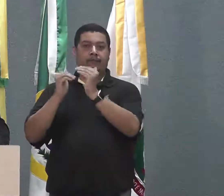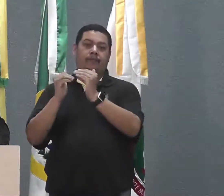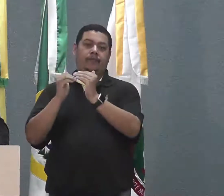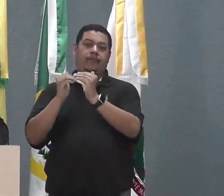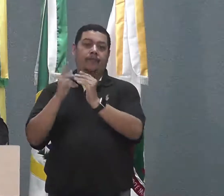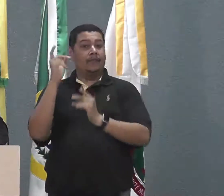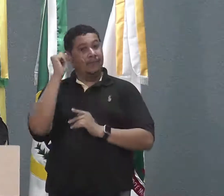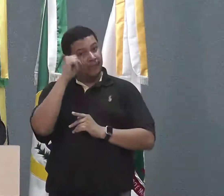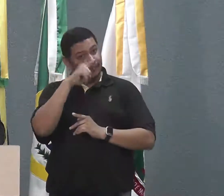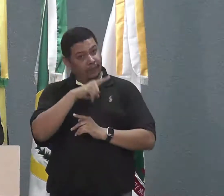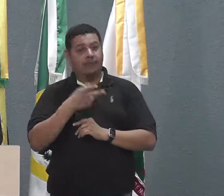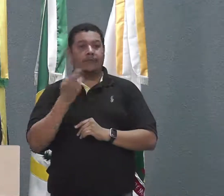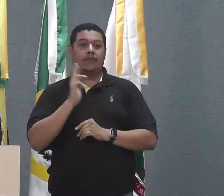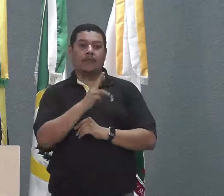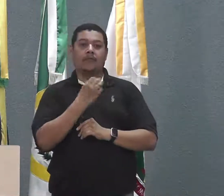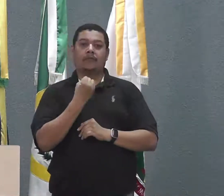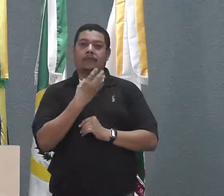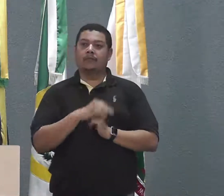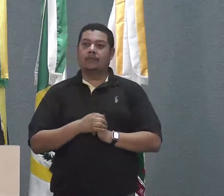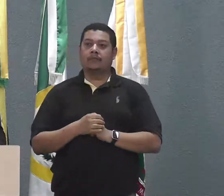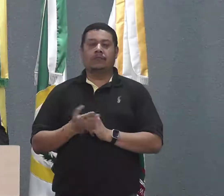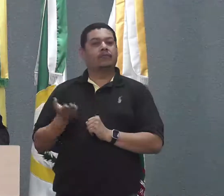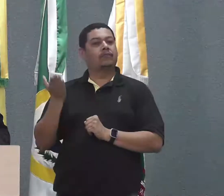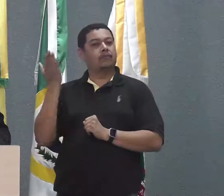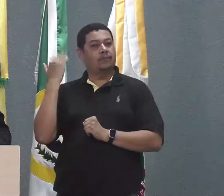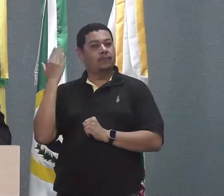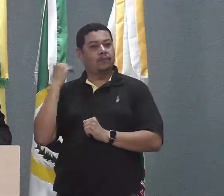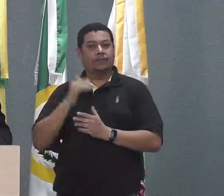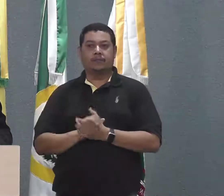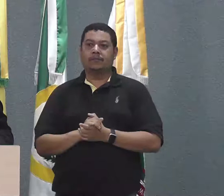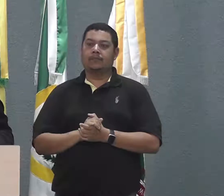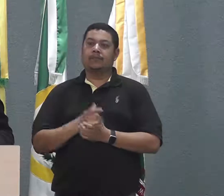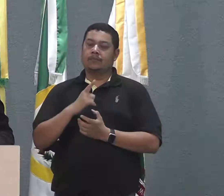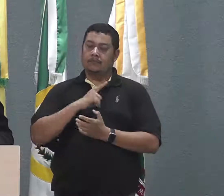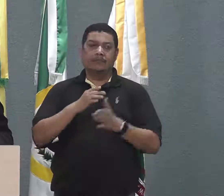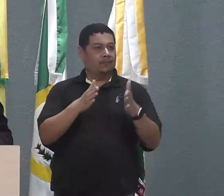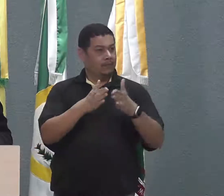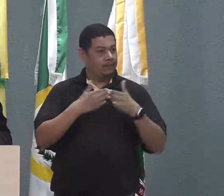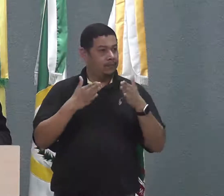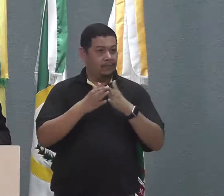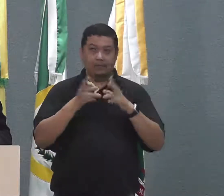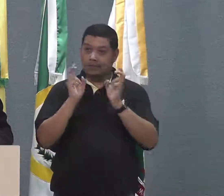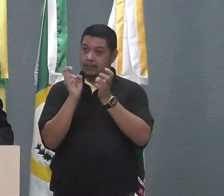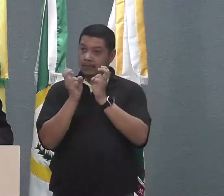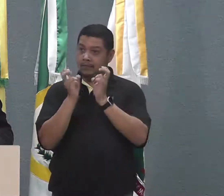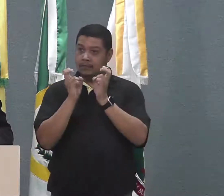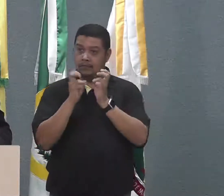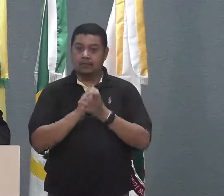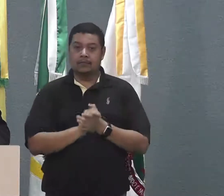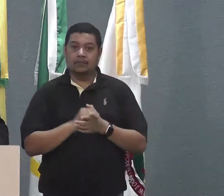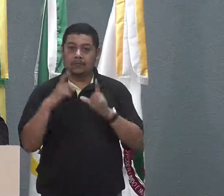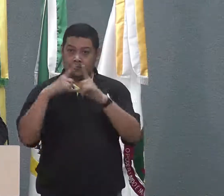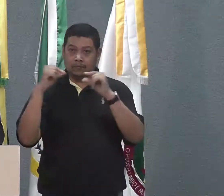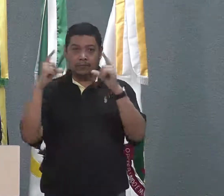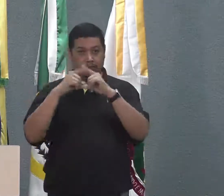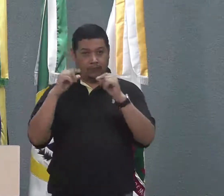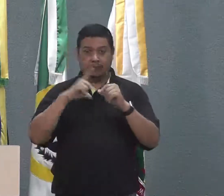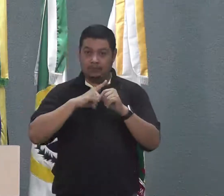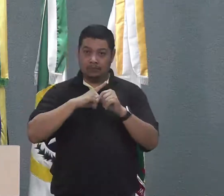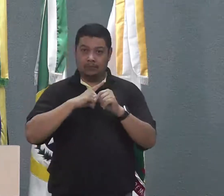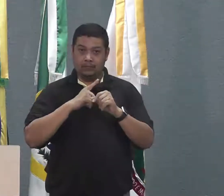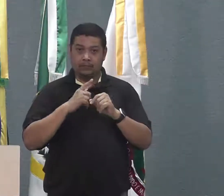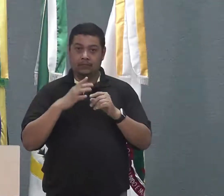positivo. Desde o princípio, eu tenho pedido que as reuniões com Brasília sejam